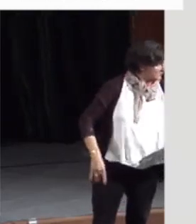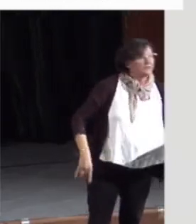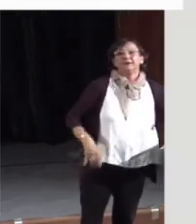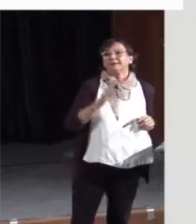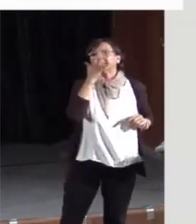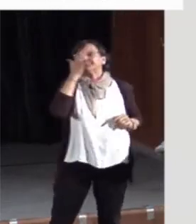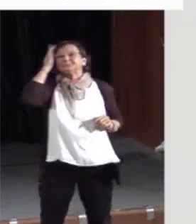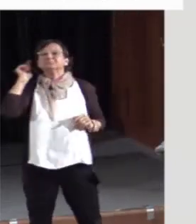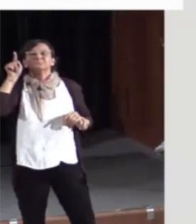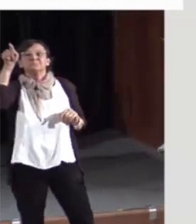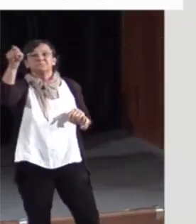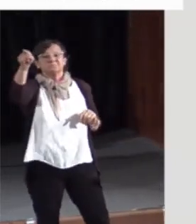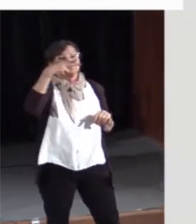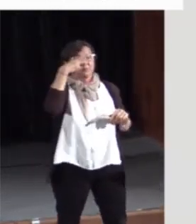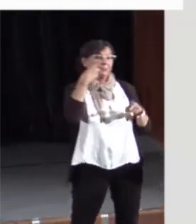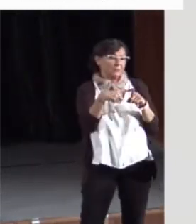onomatopeyas.